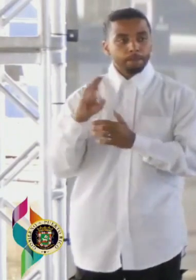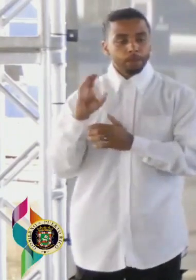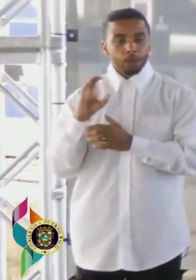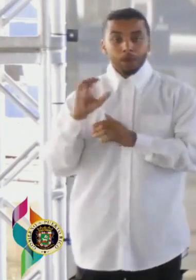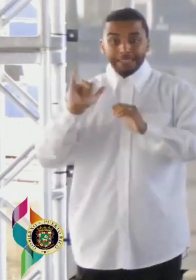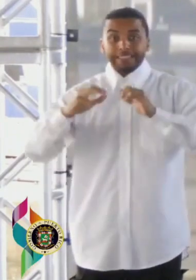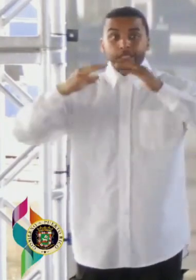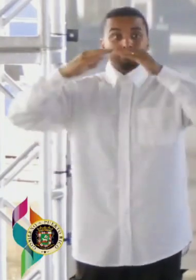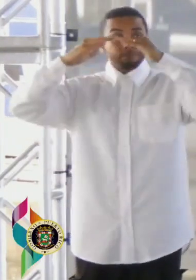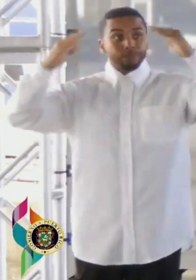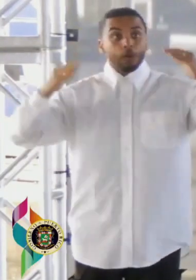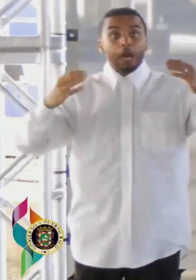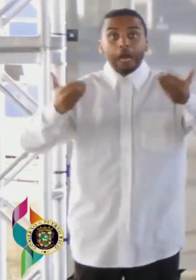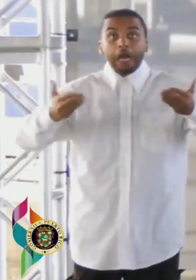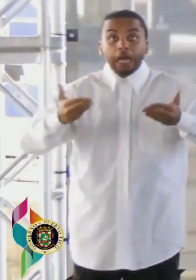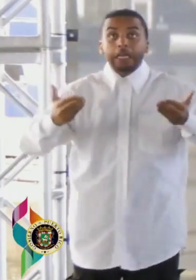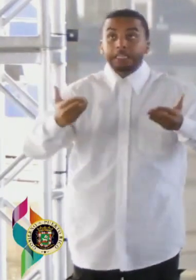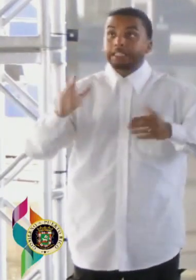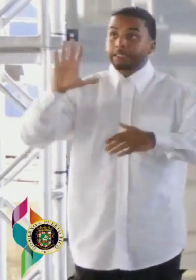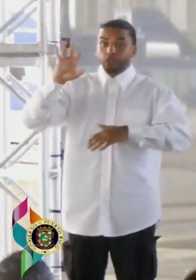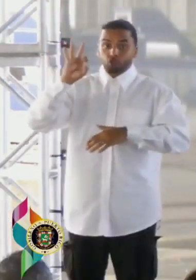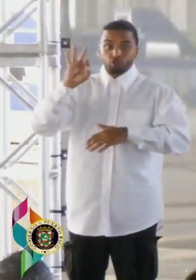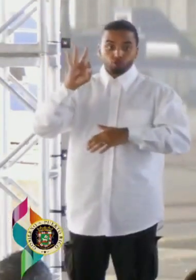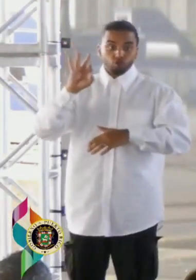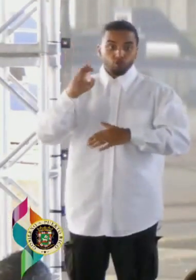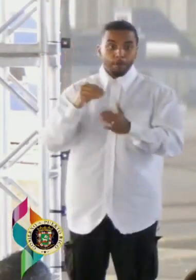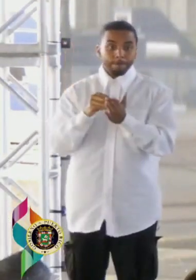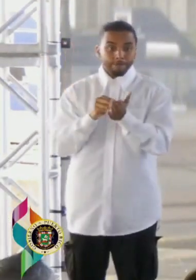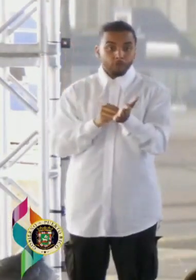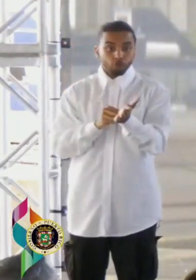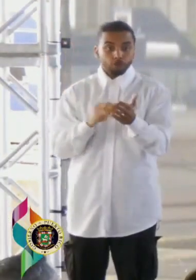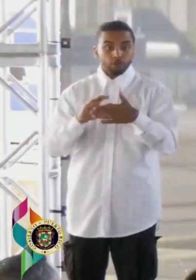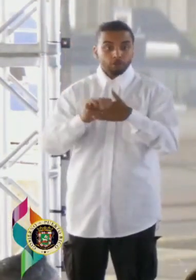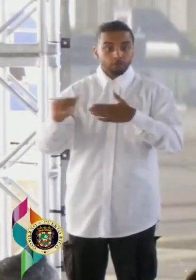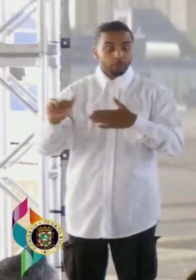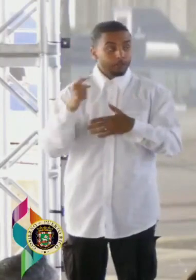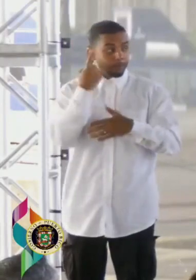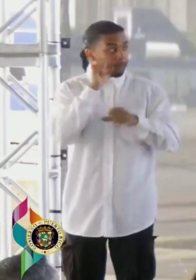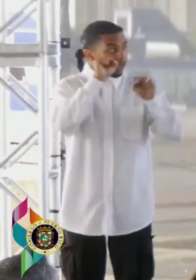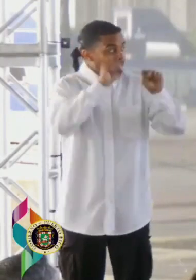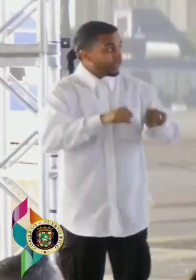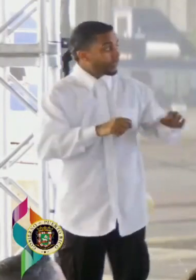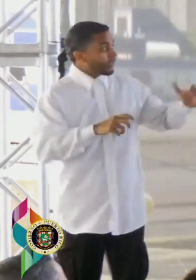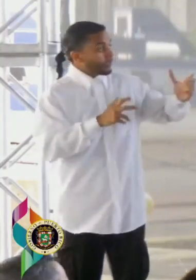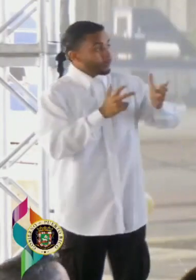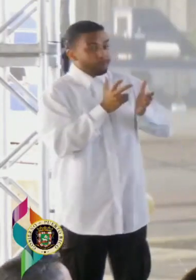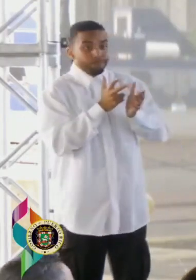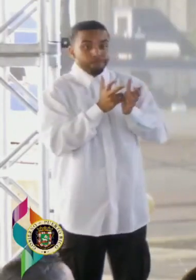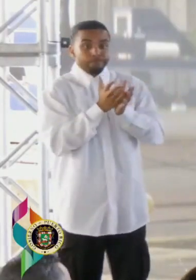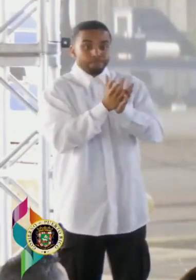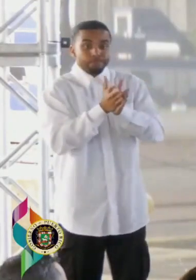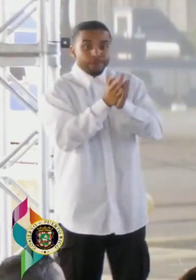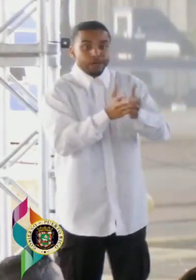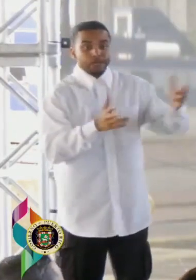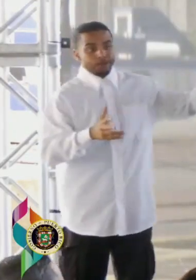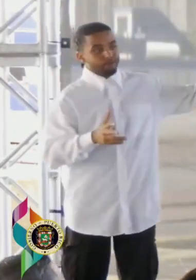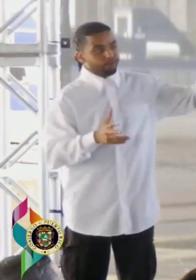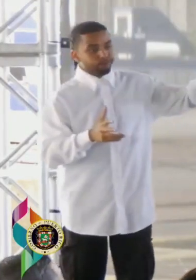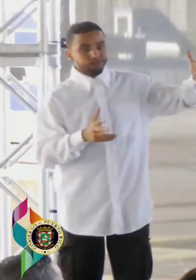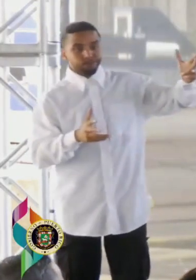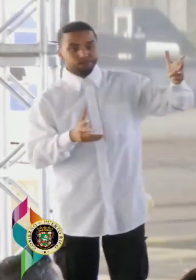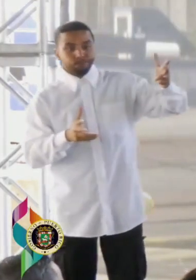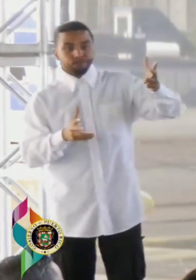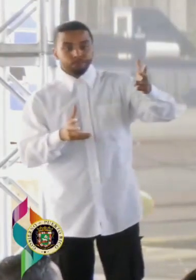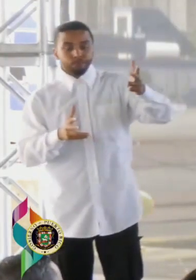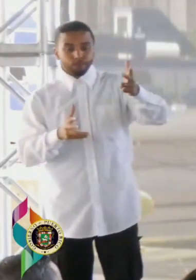estamos hoy nosotros aquí albergado que costó 9 millones de dólares para que entonces la barcaza se pegue aquí donde ustedes están de frente aquí la barcasa